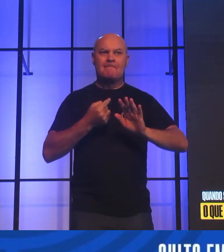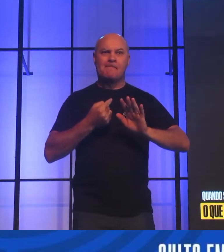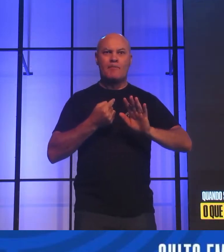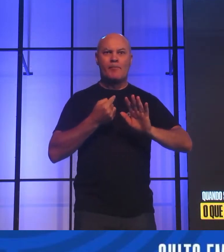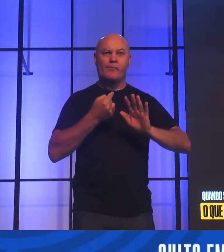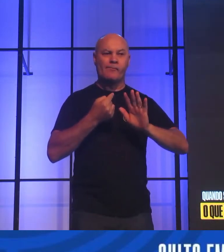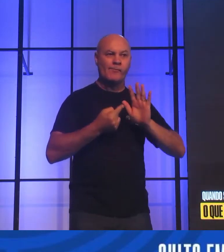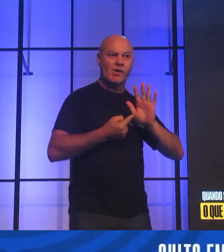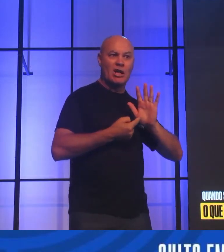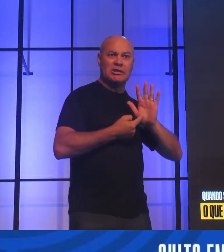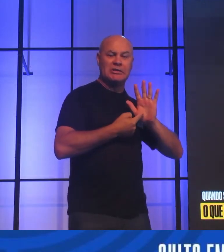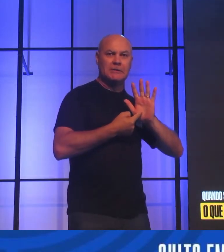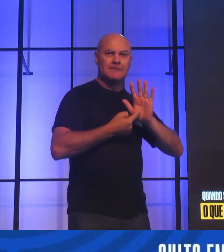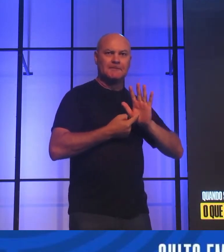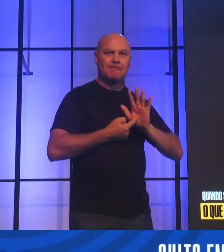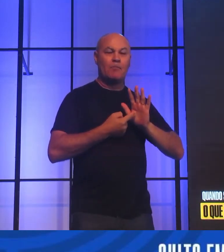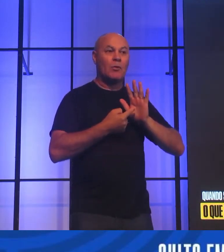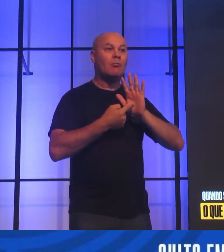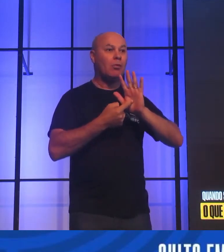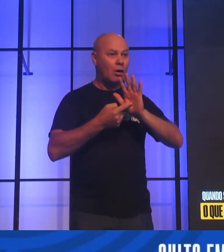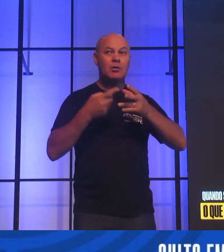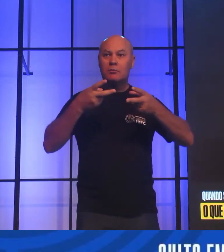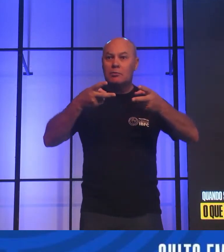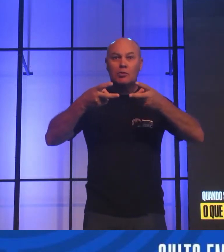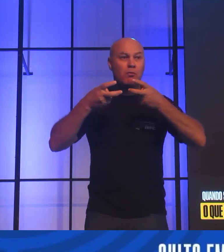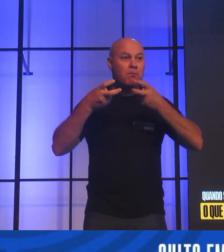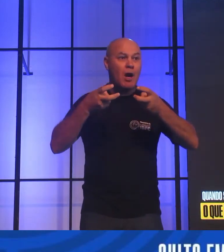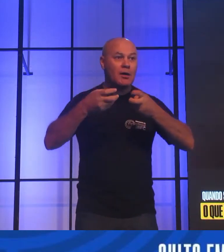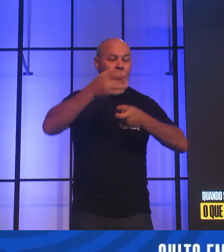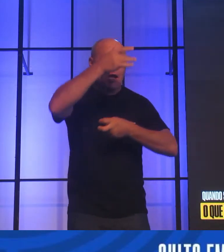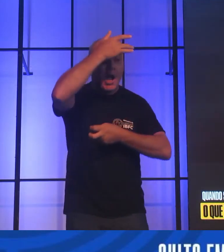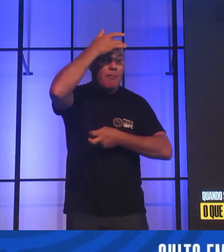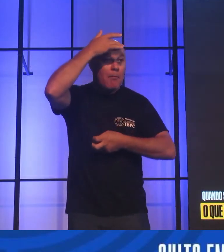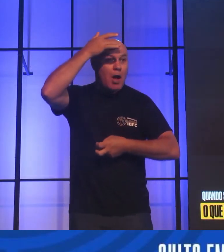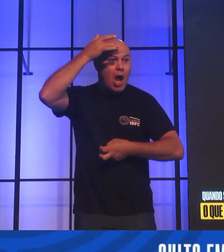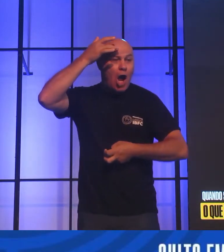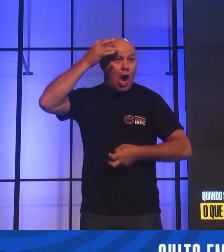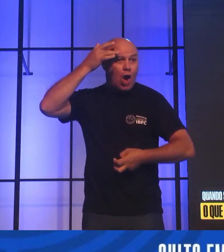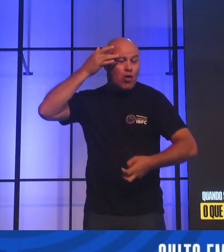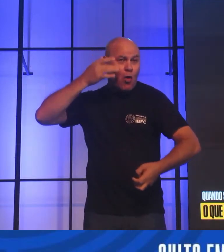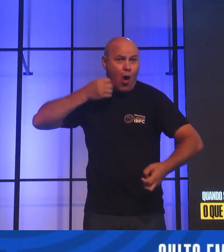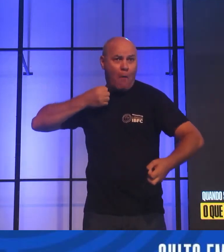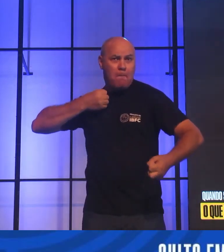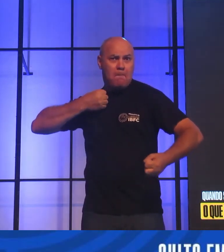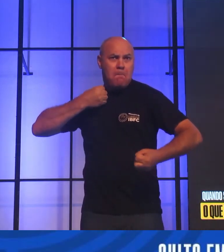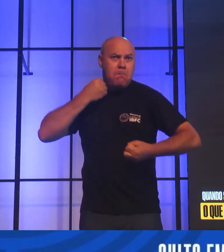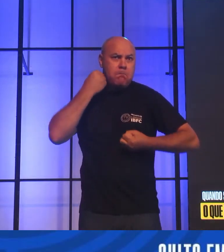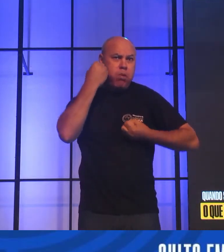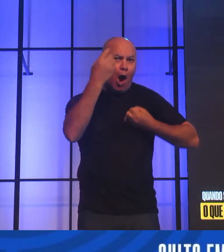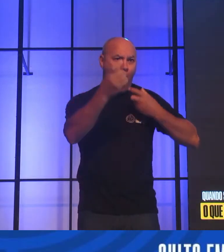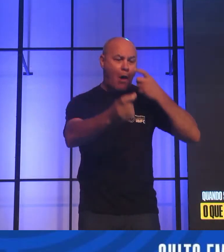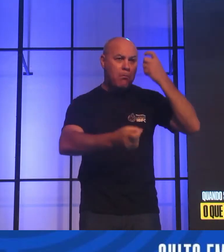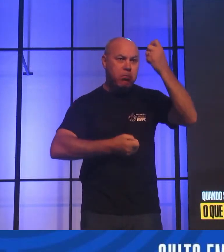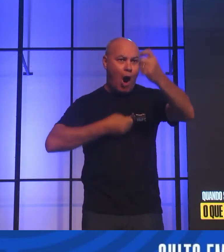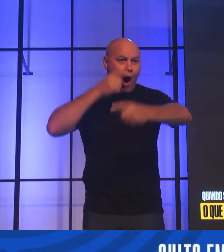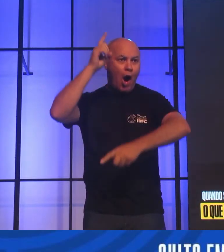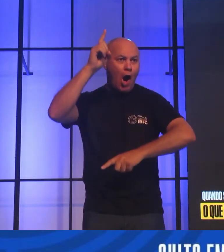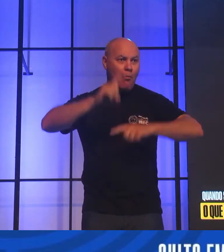boca despeja uma quantidade enorme de palavrão, de maldição, de tudo que é